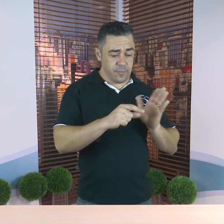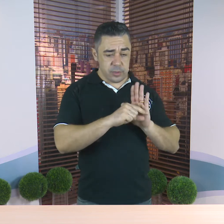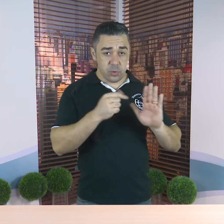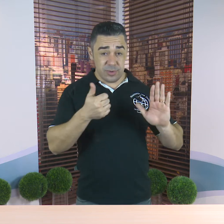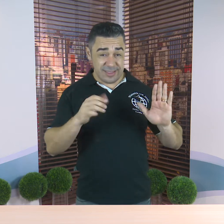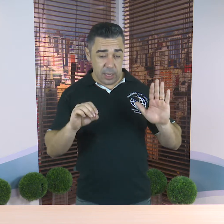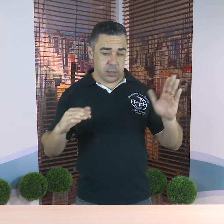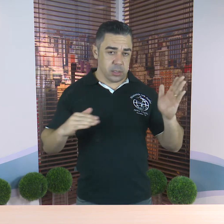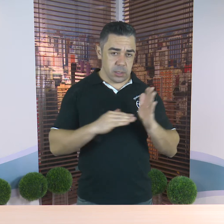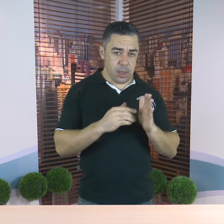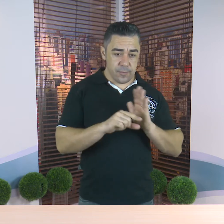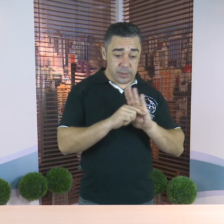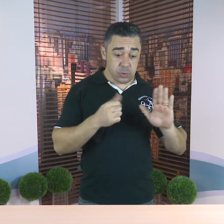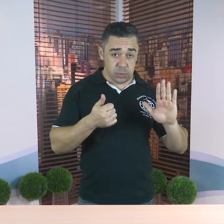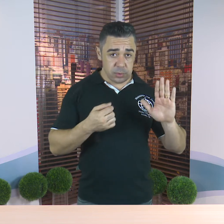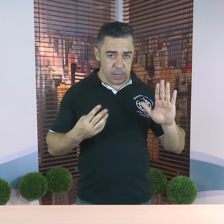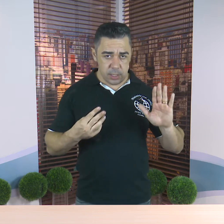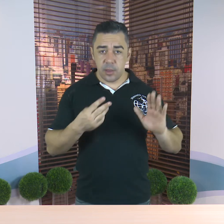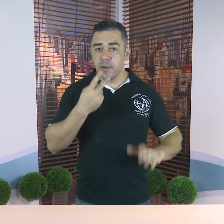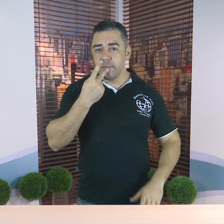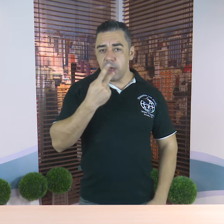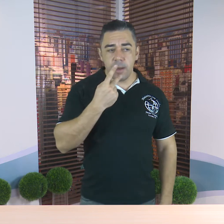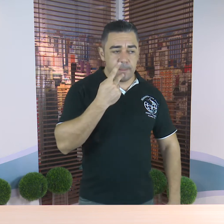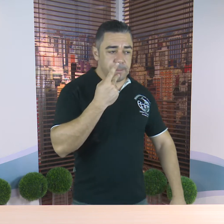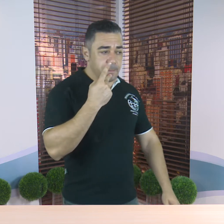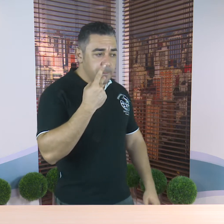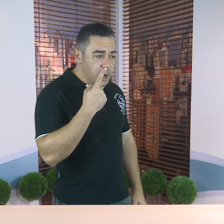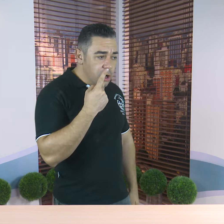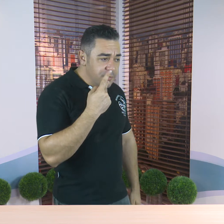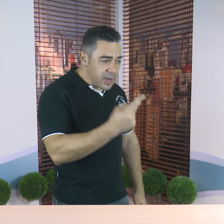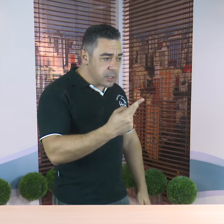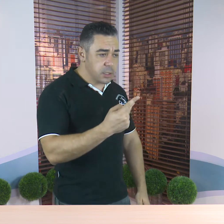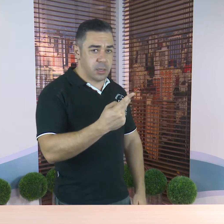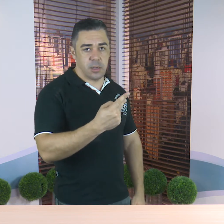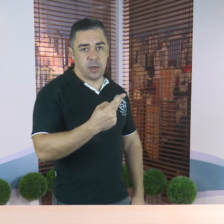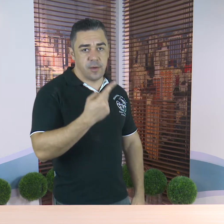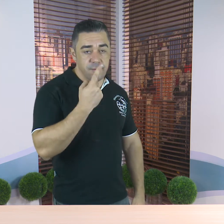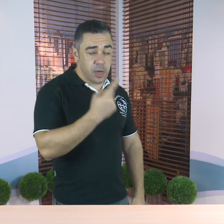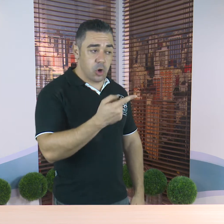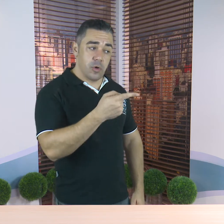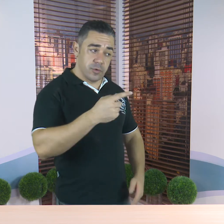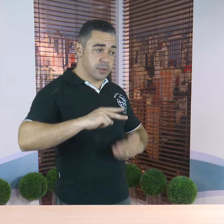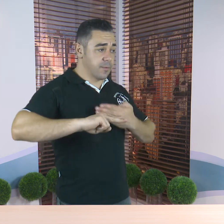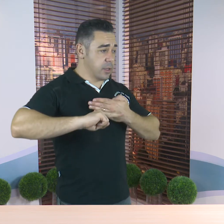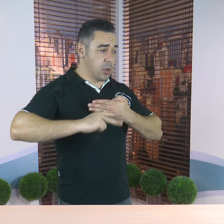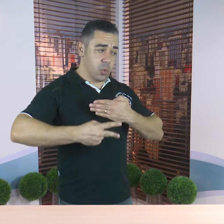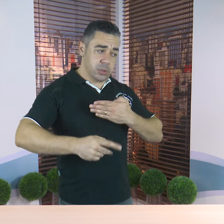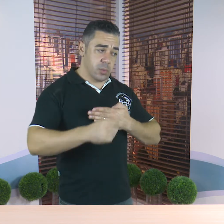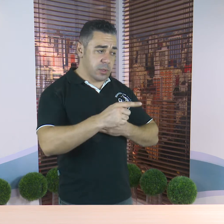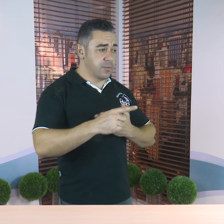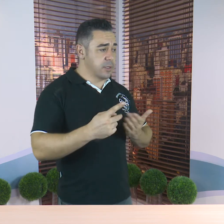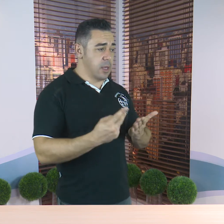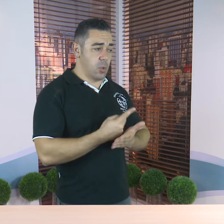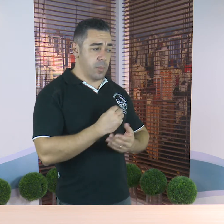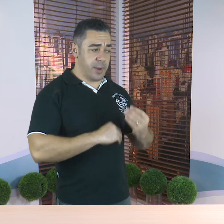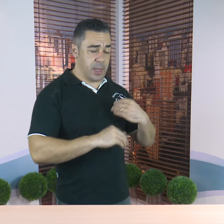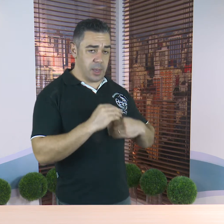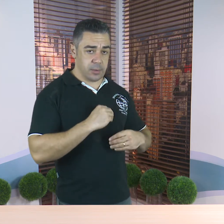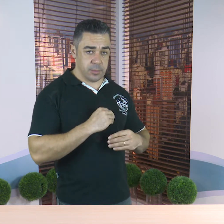o Senhor, pela boca do profeta, lhe impõe consequências, uma retribuição pelo seu mal. O texto